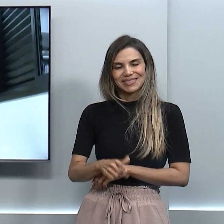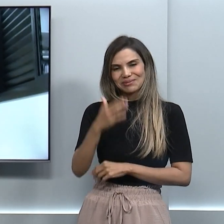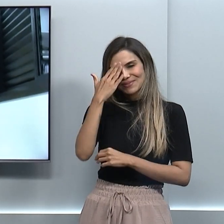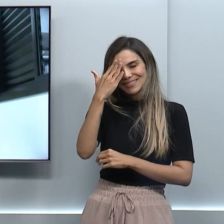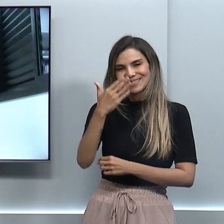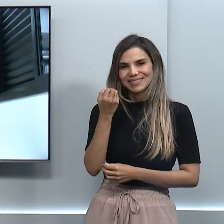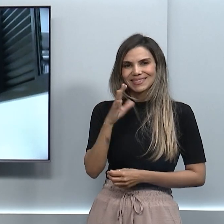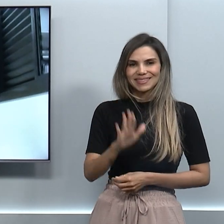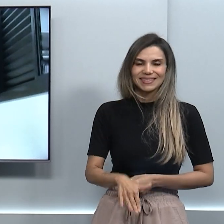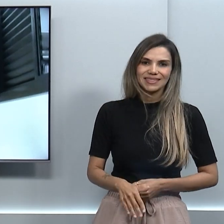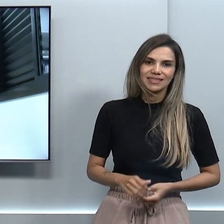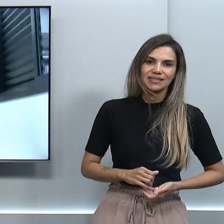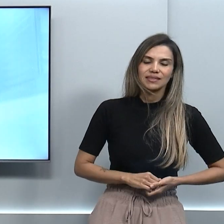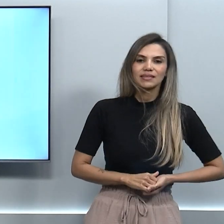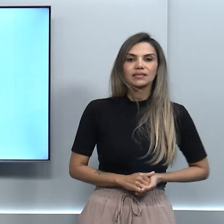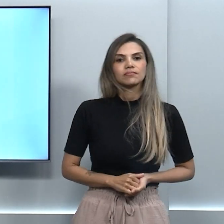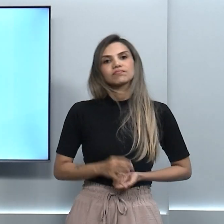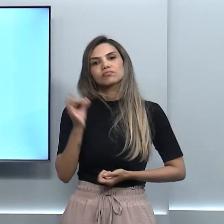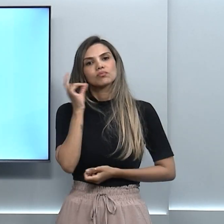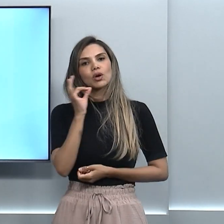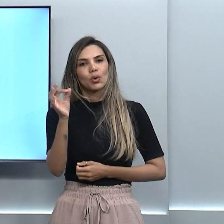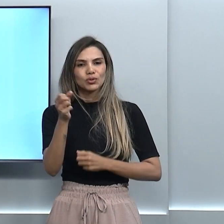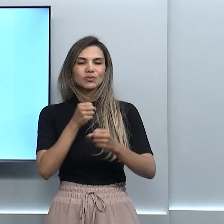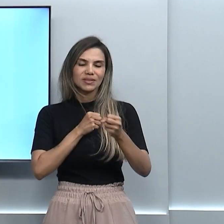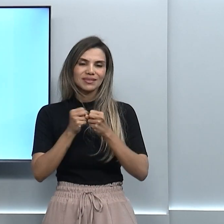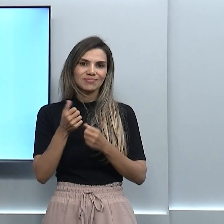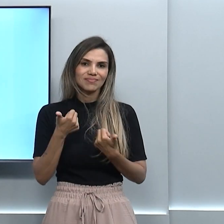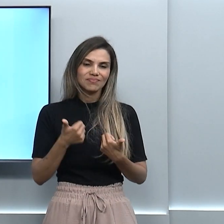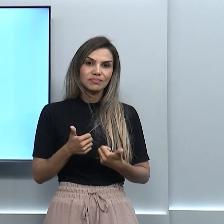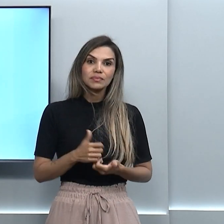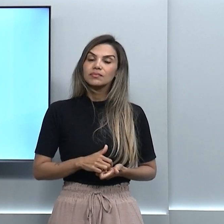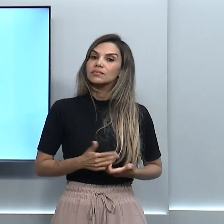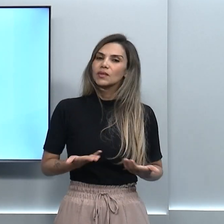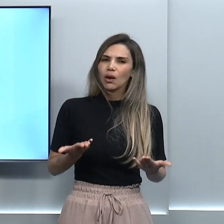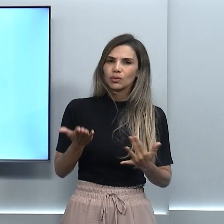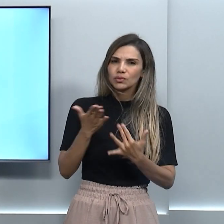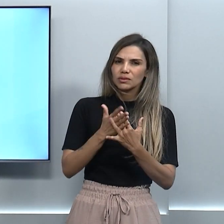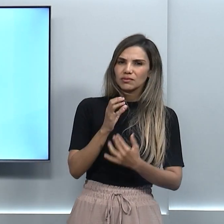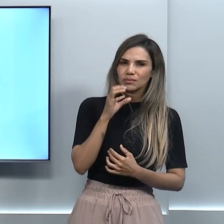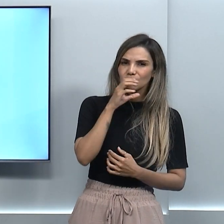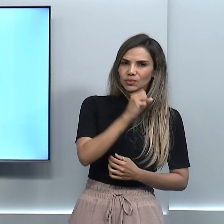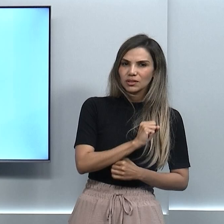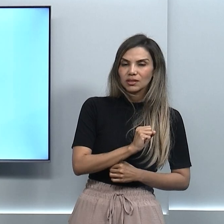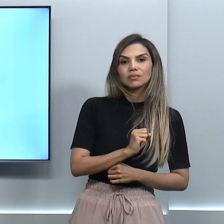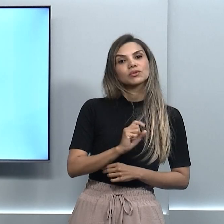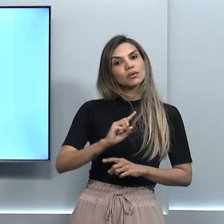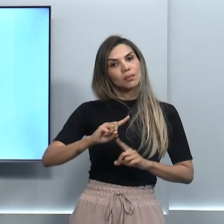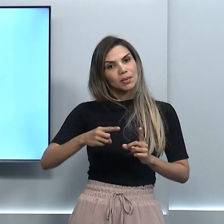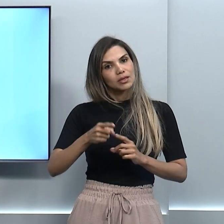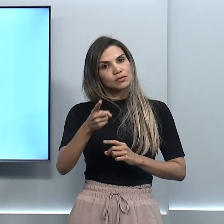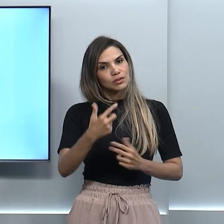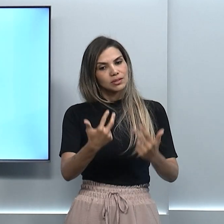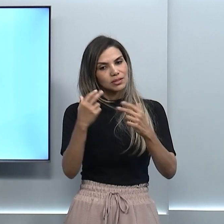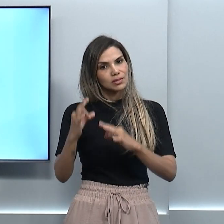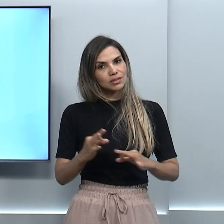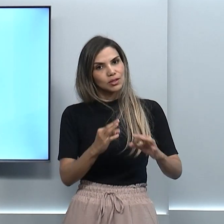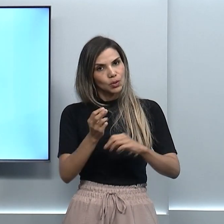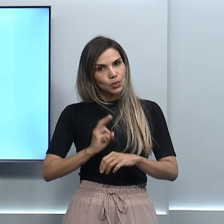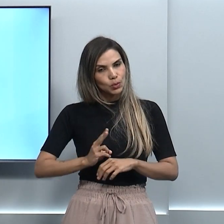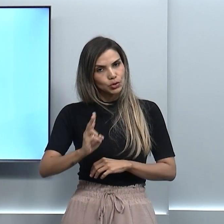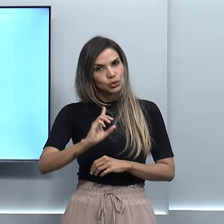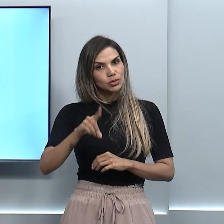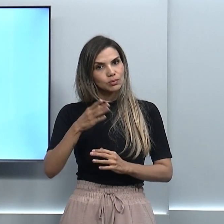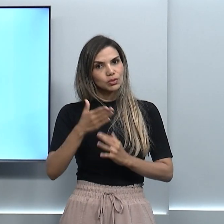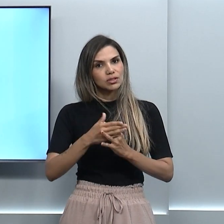boa tarde. Foi uma ótima conversa, não é, pessoal? Vamos para um rápido intervalo, mas continue com a gente no próximo bloco.